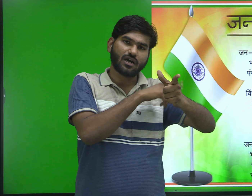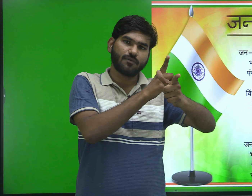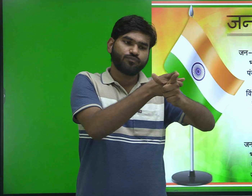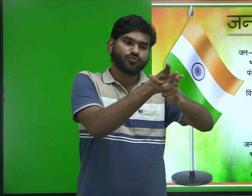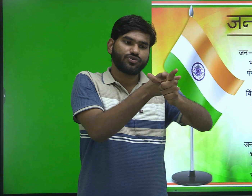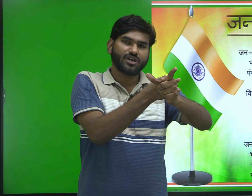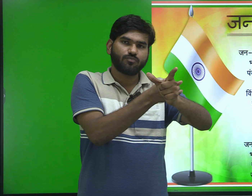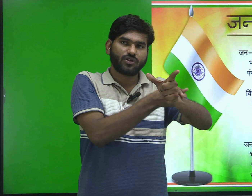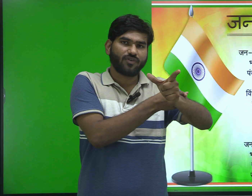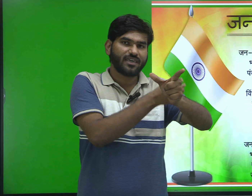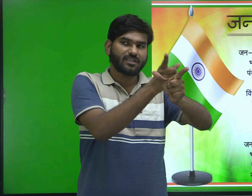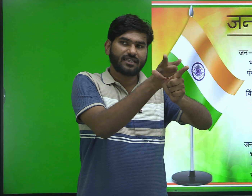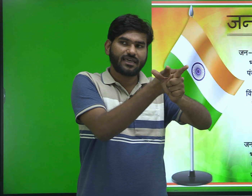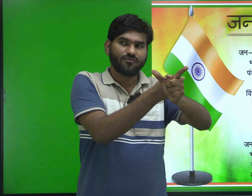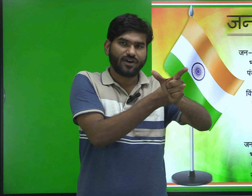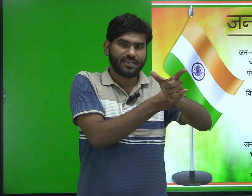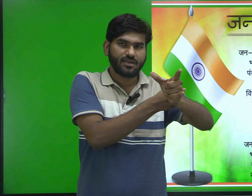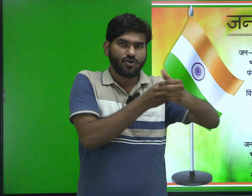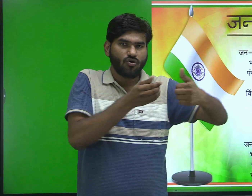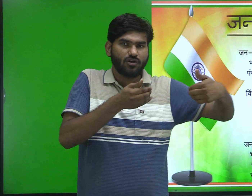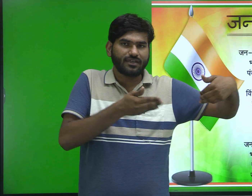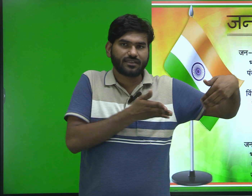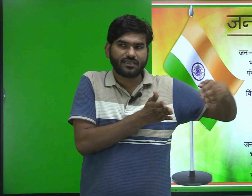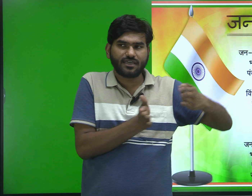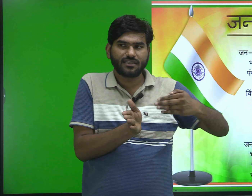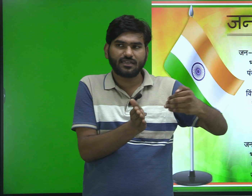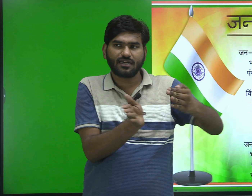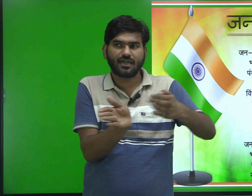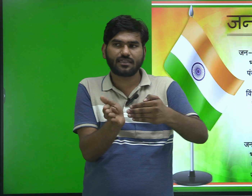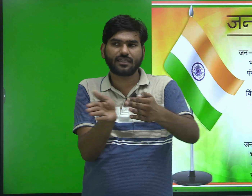तो यमुना, वाई बनाना है, वाई, और एक नदी की तरह निकाल देना है इधर से।